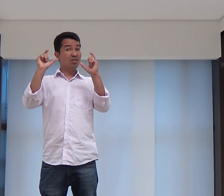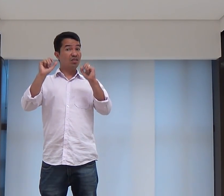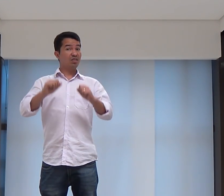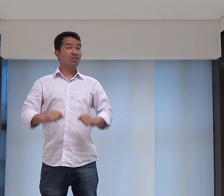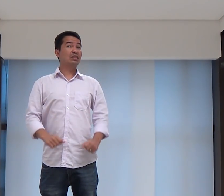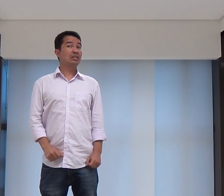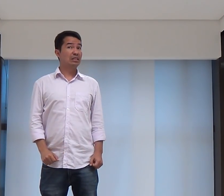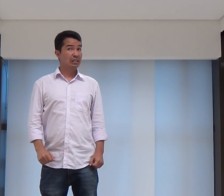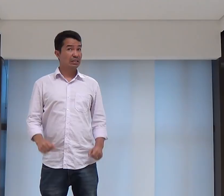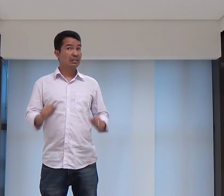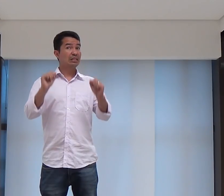seu olho.